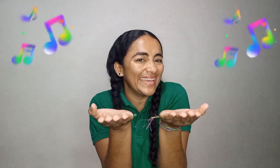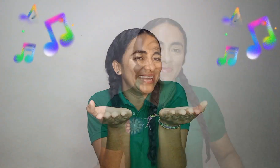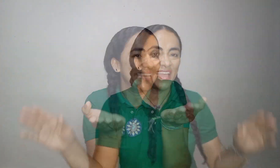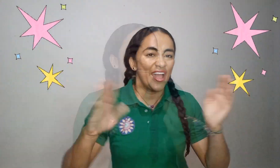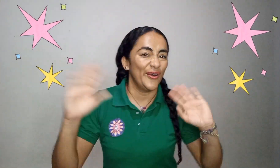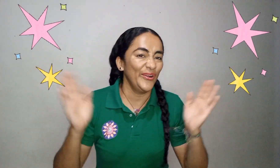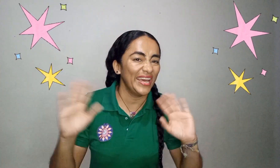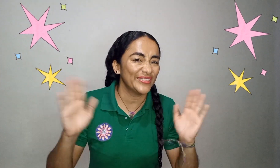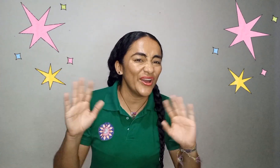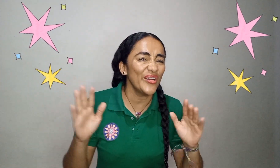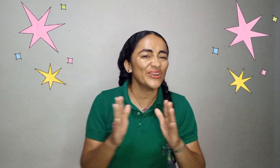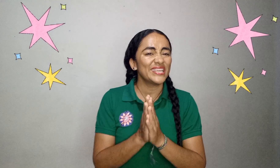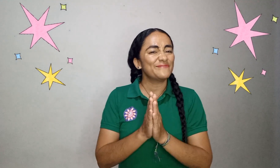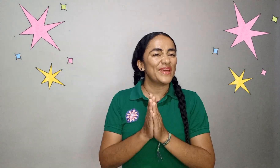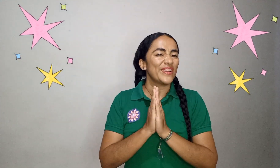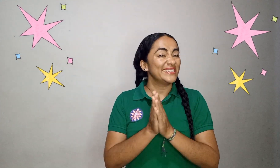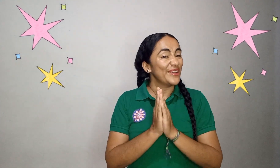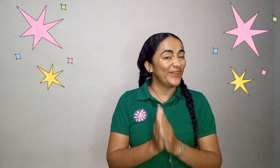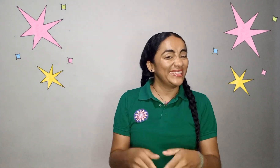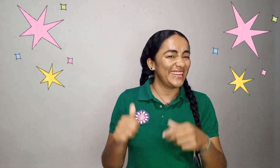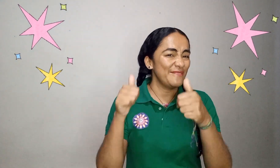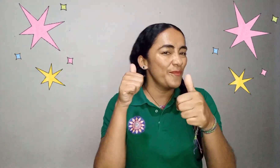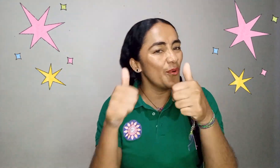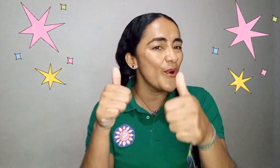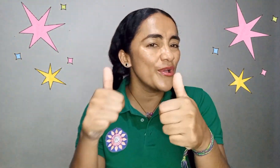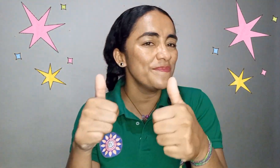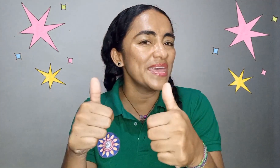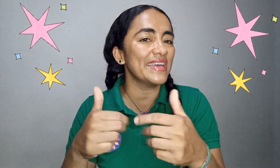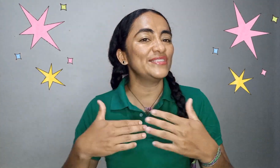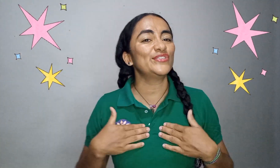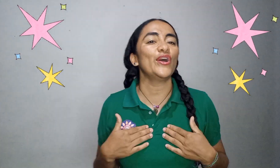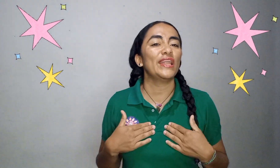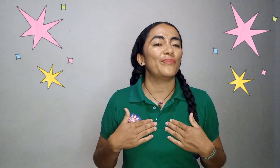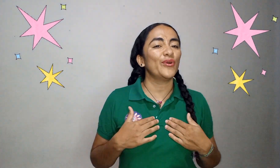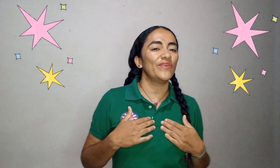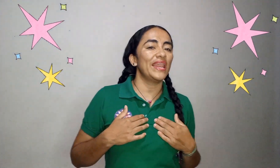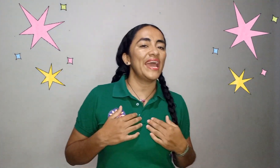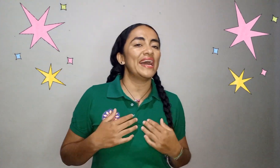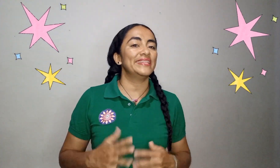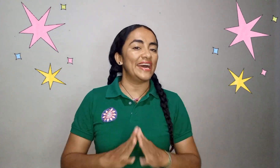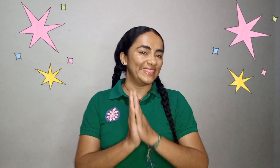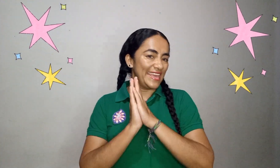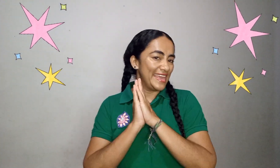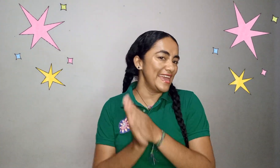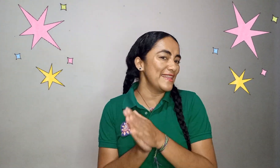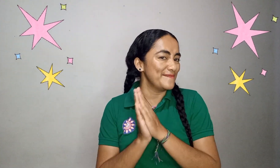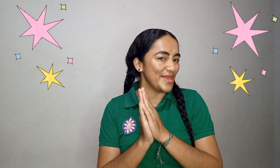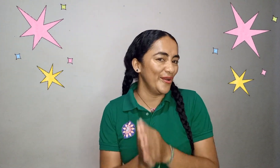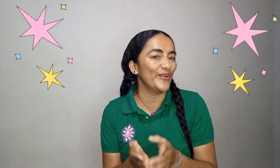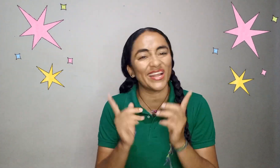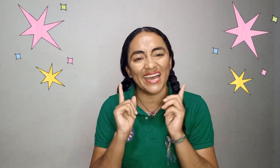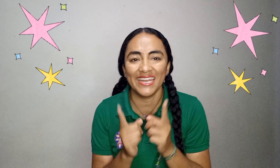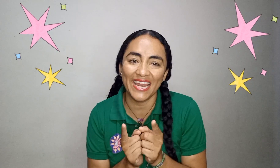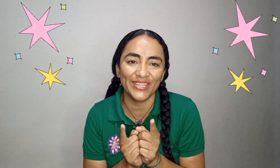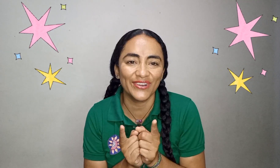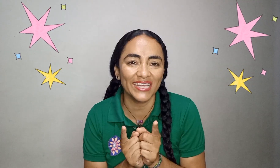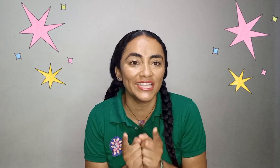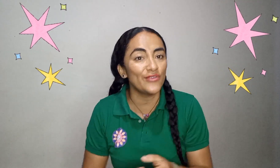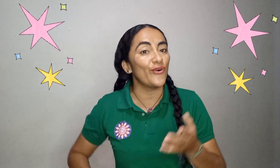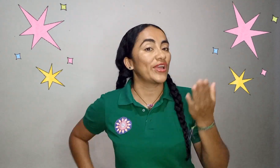también. Hola a todos, espero que se encuentren muy bien. Soy la profe Alejandra de el mejor canal educativo que